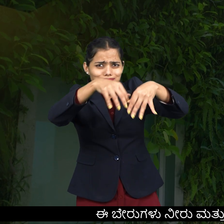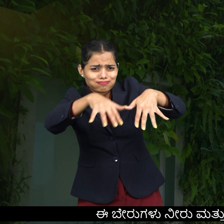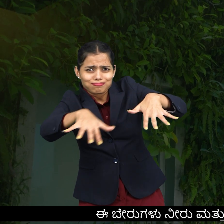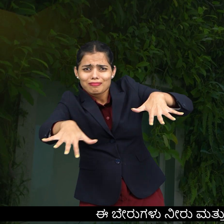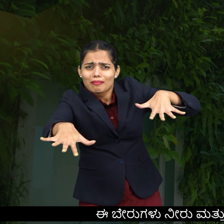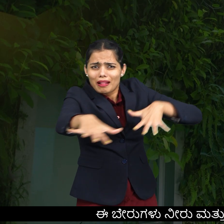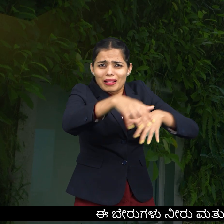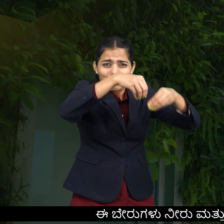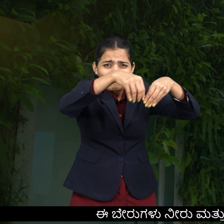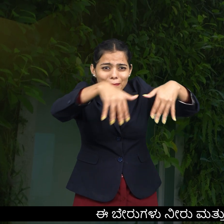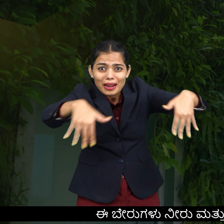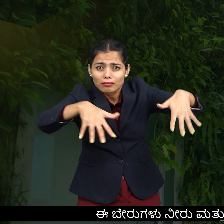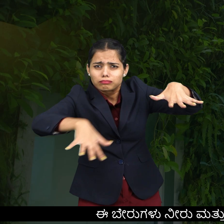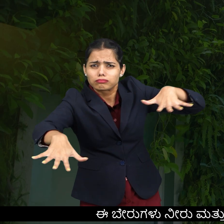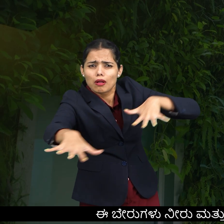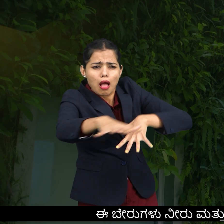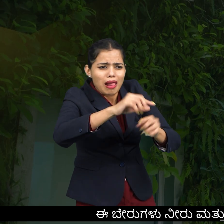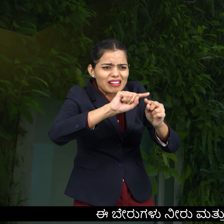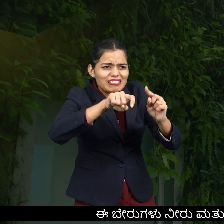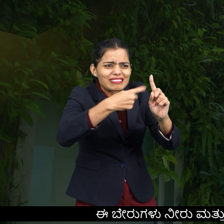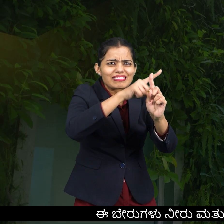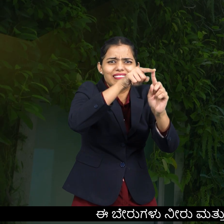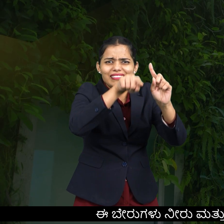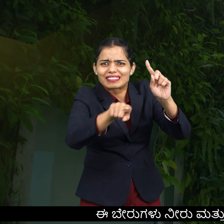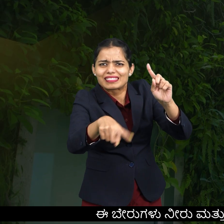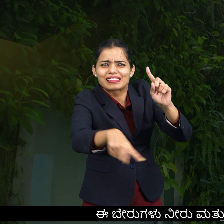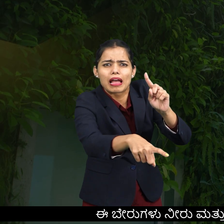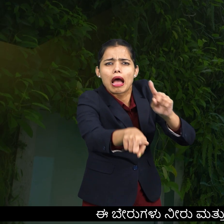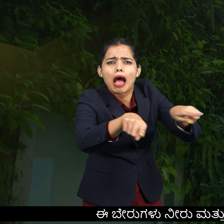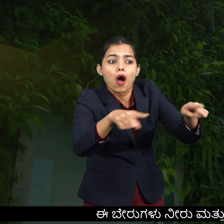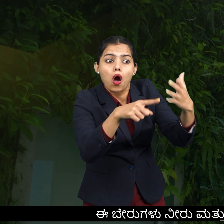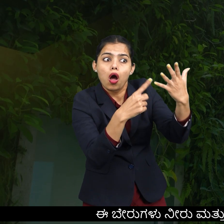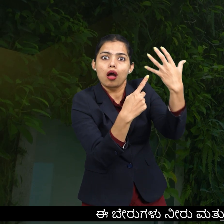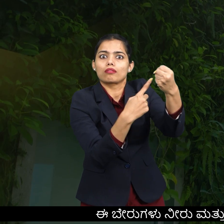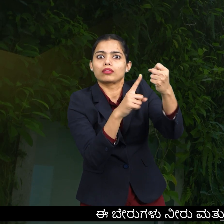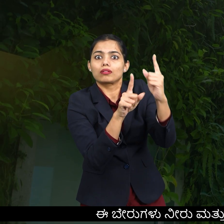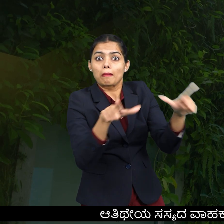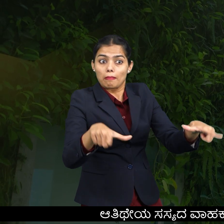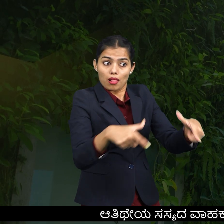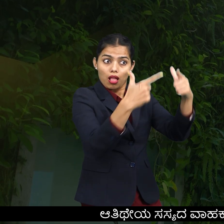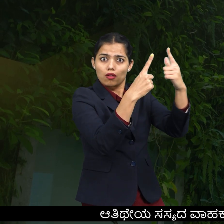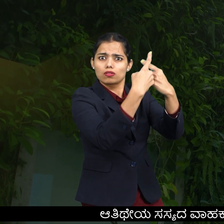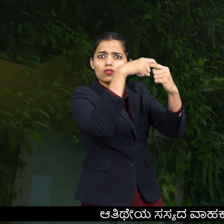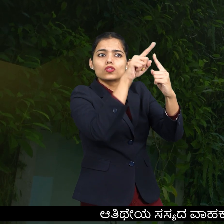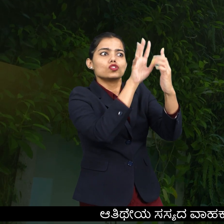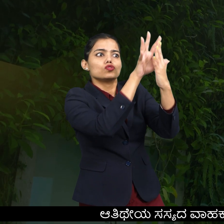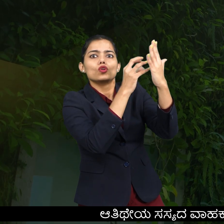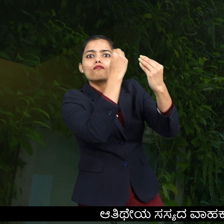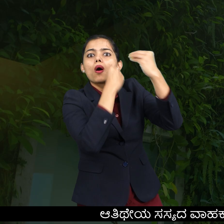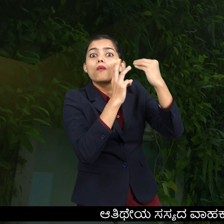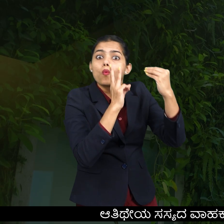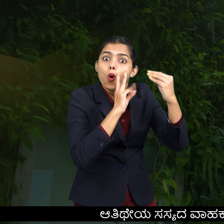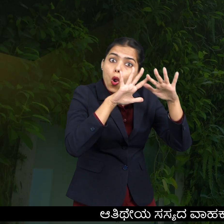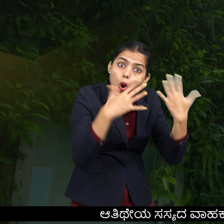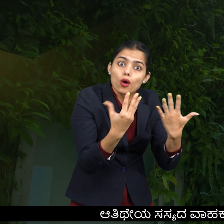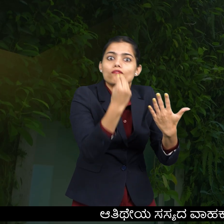ಈ ಬೇರುಗಳು ನೀರು ಮತ್ತು ಆಹಾರವನ್ನು ಹೀರಿಕೊಳ್ಳಲು ಅತಿಥೇಯ ಸಸ್ಯದ